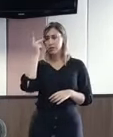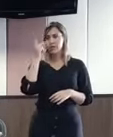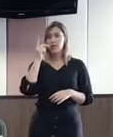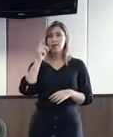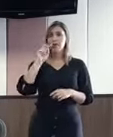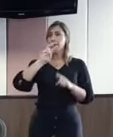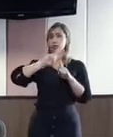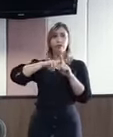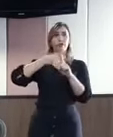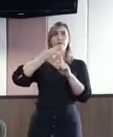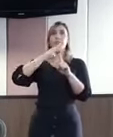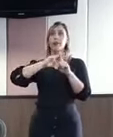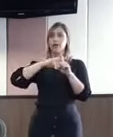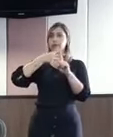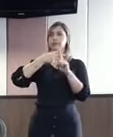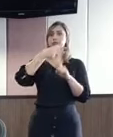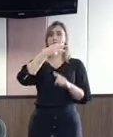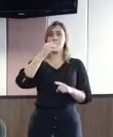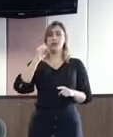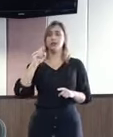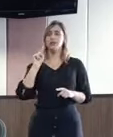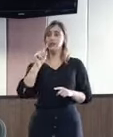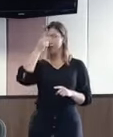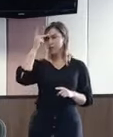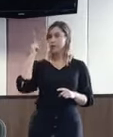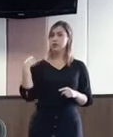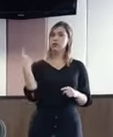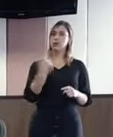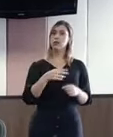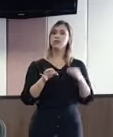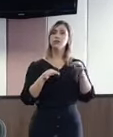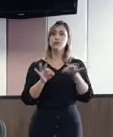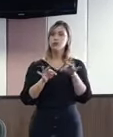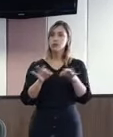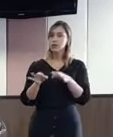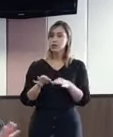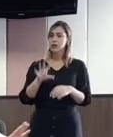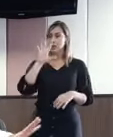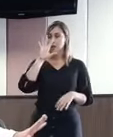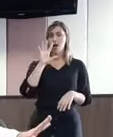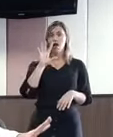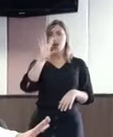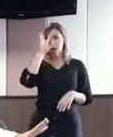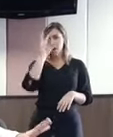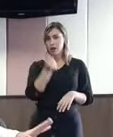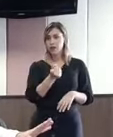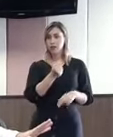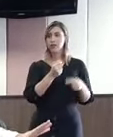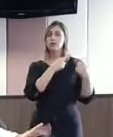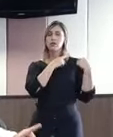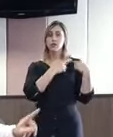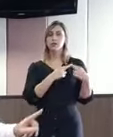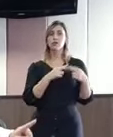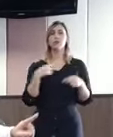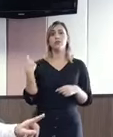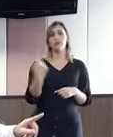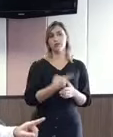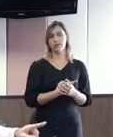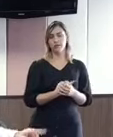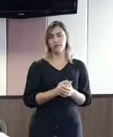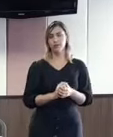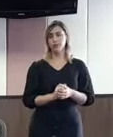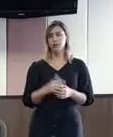200, 300 mil pessoas. Então, nós temos que ter essa responsabilidade isso já começa a pipocar problema lá